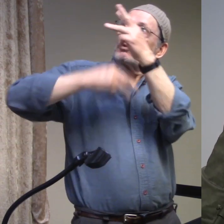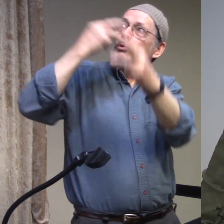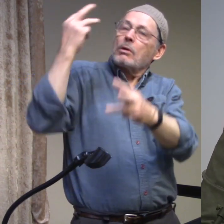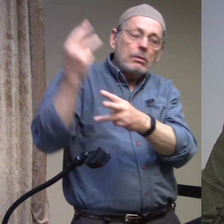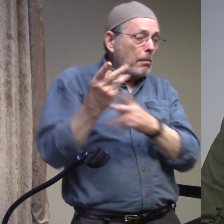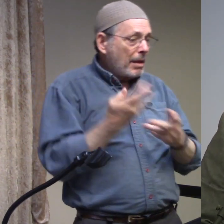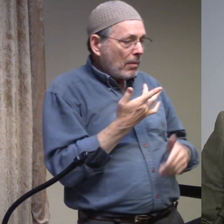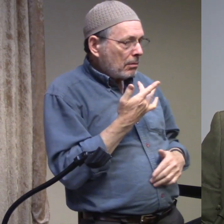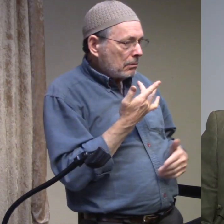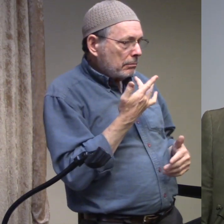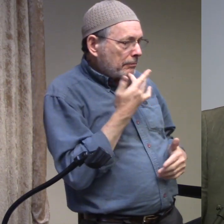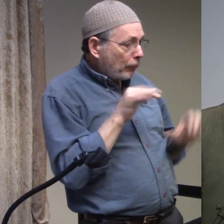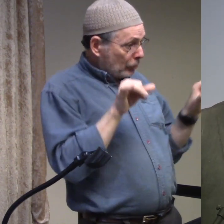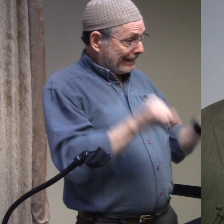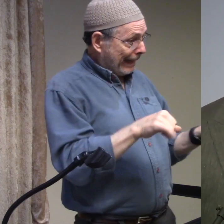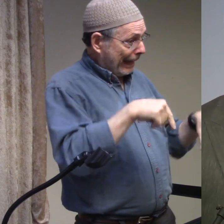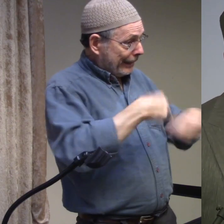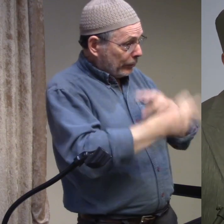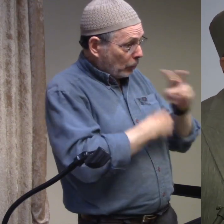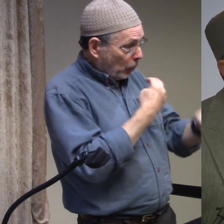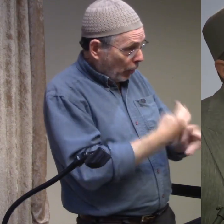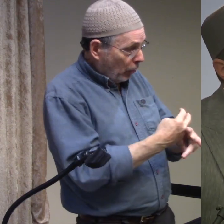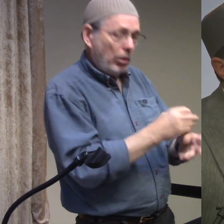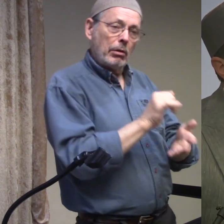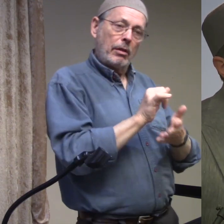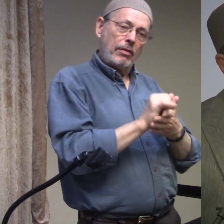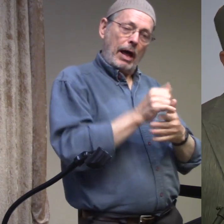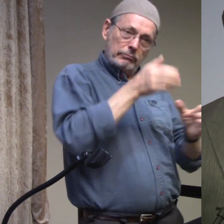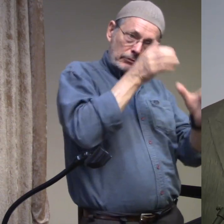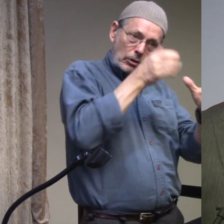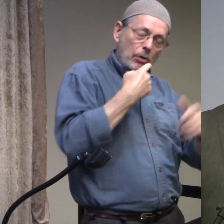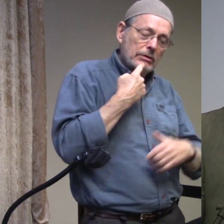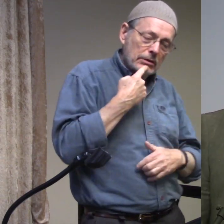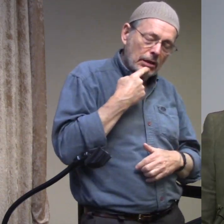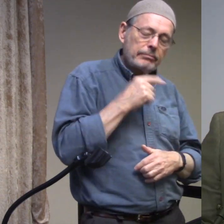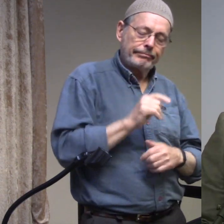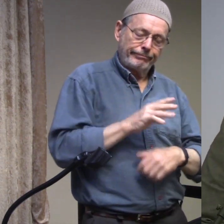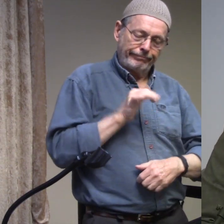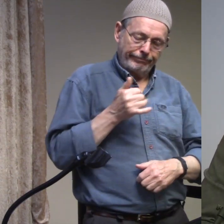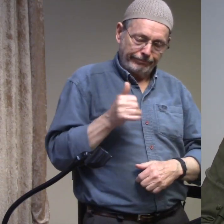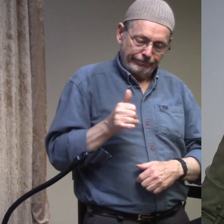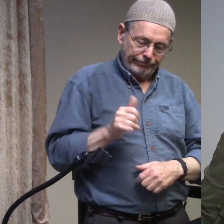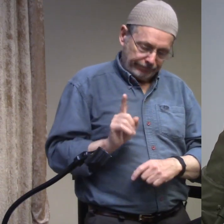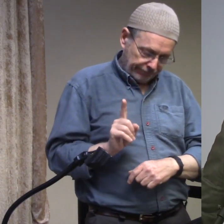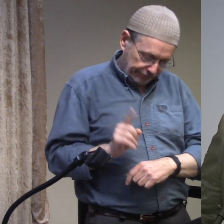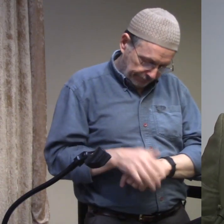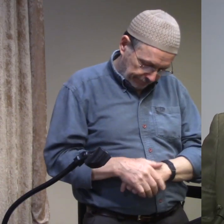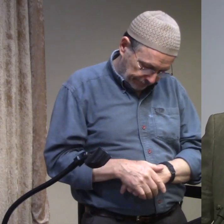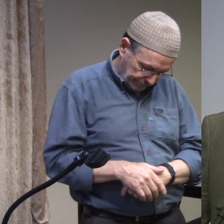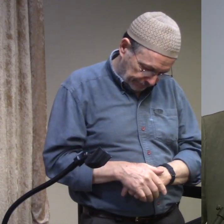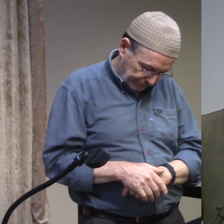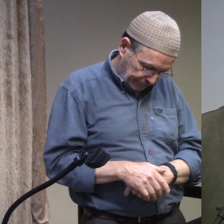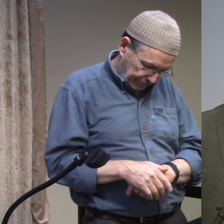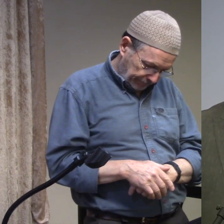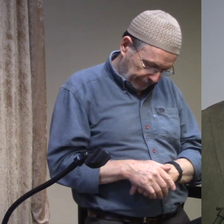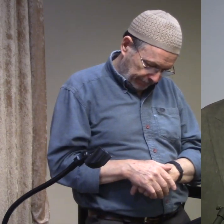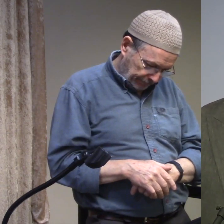want to stay here. And he replied to them, عَمَّرْتُمْ دُنْيَاكُمْ وَخَرَّبْتُمْ